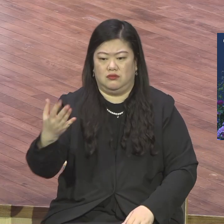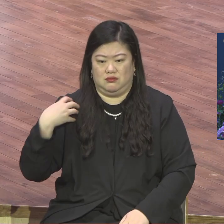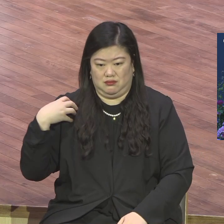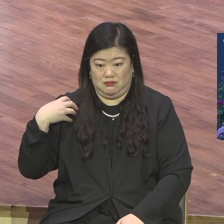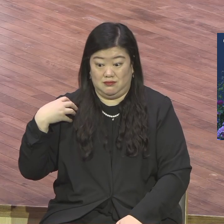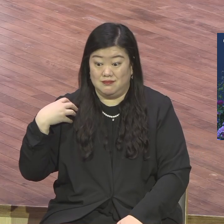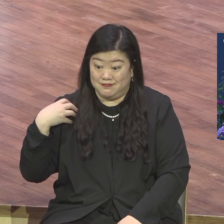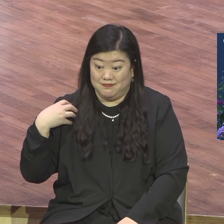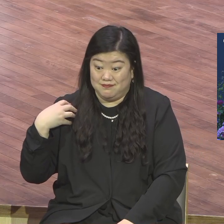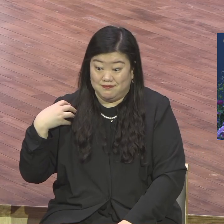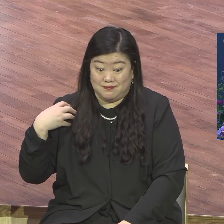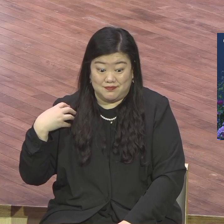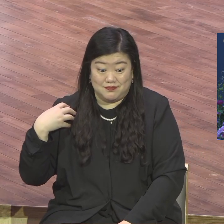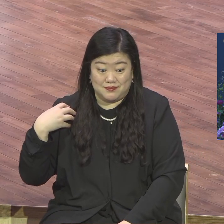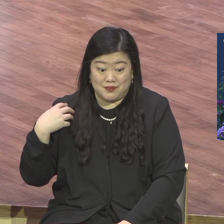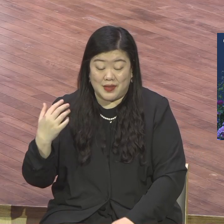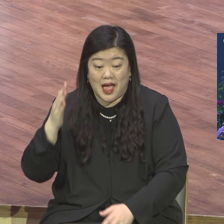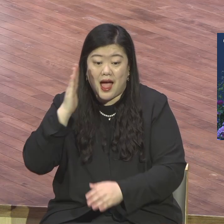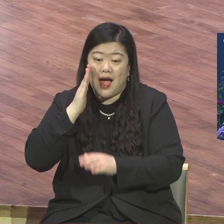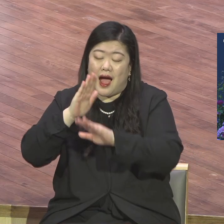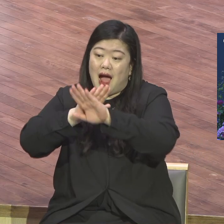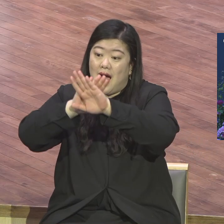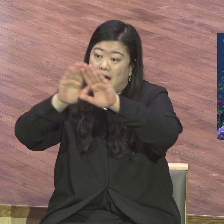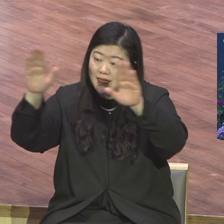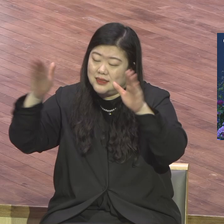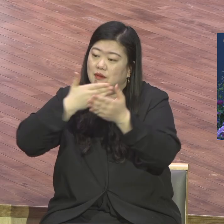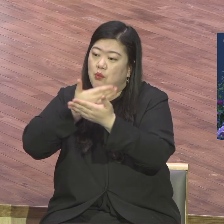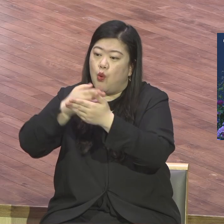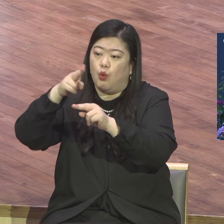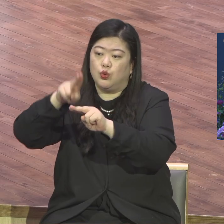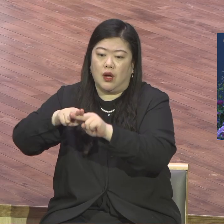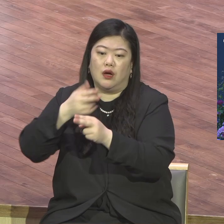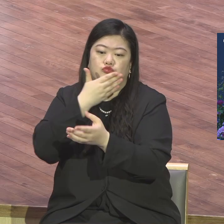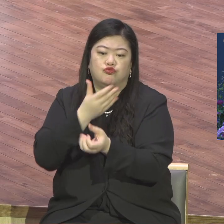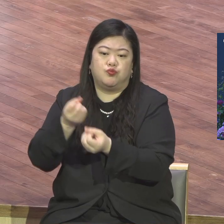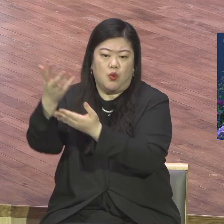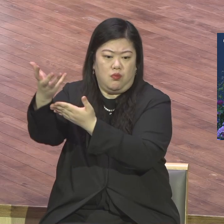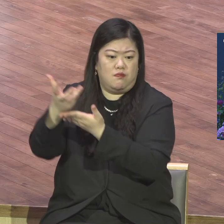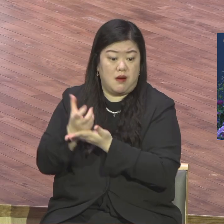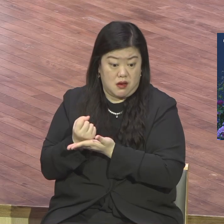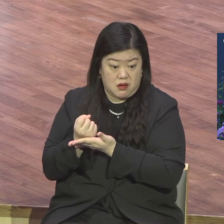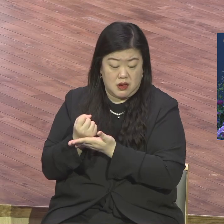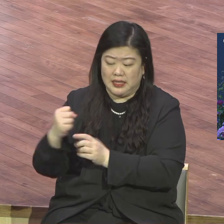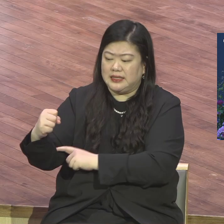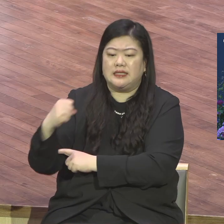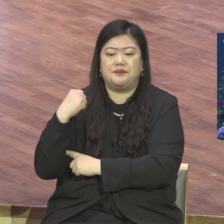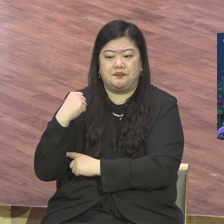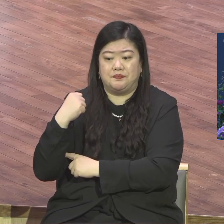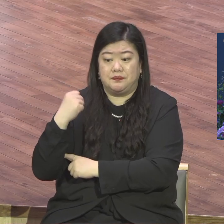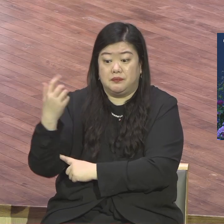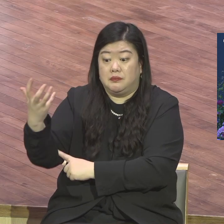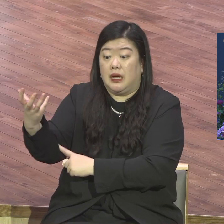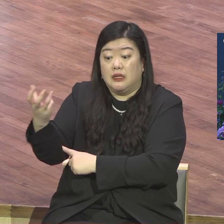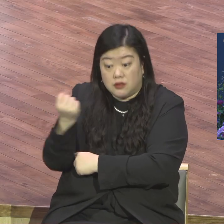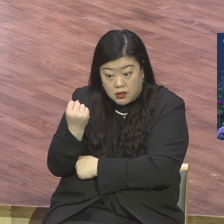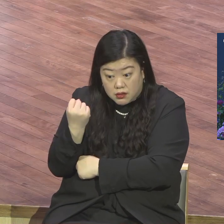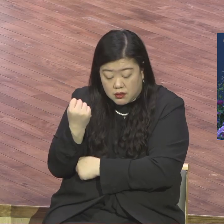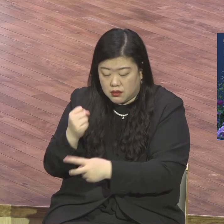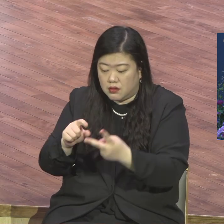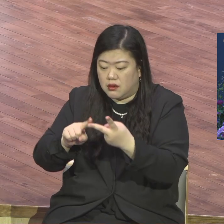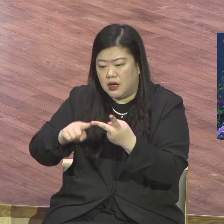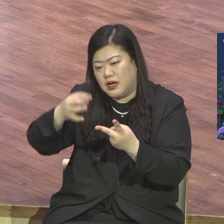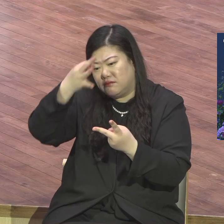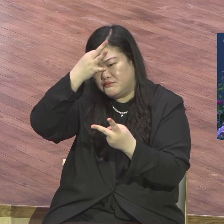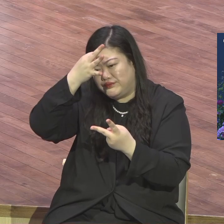축복을 누려라. 뭐요? Heavenly power. 하나님이 주시는 힘을 가지고